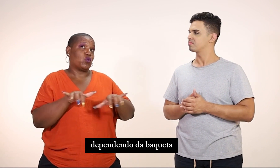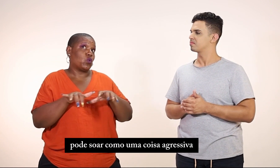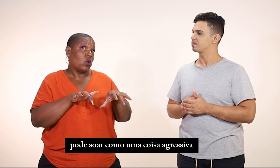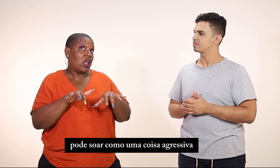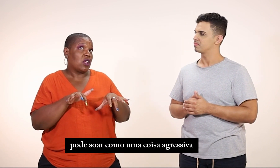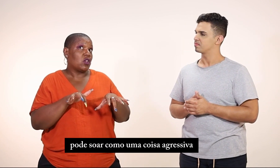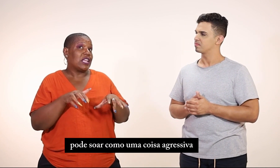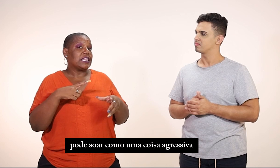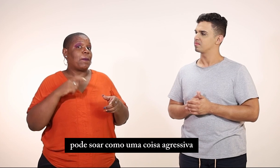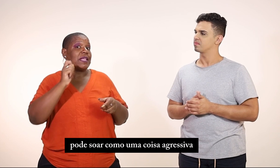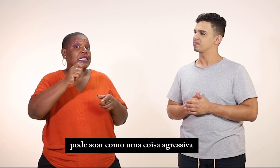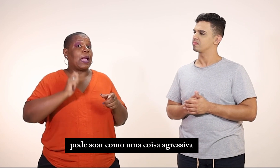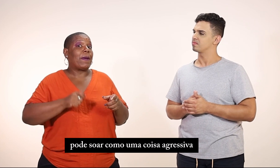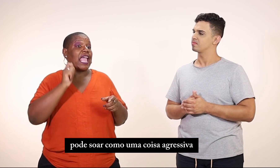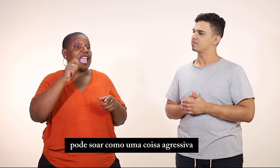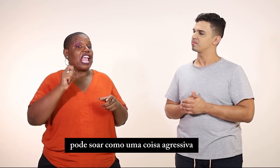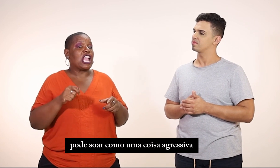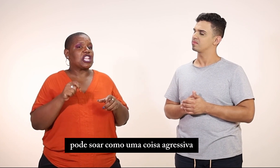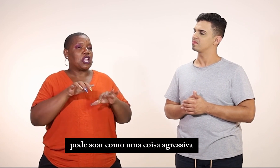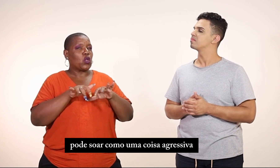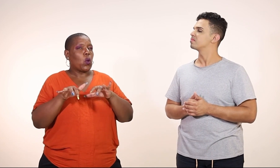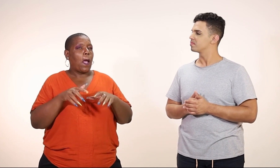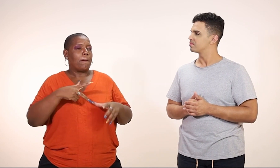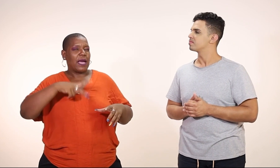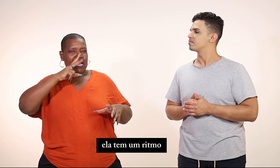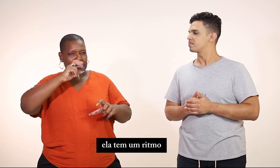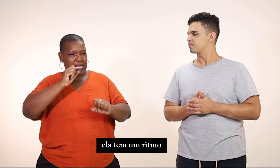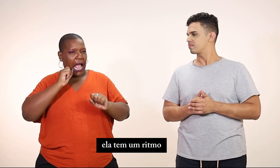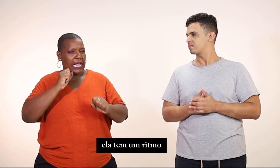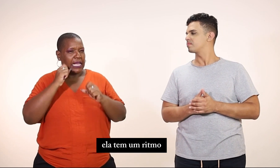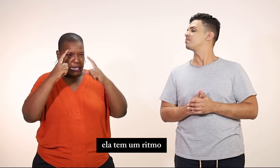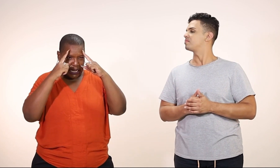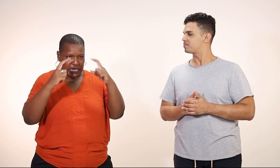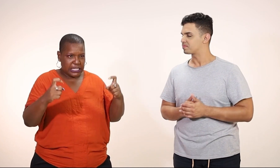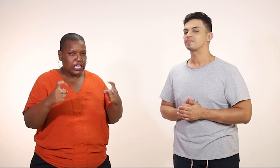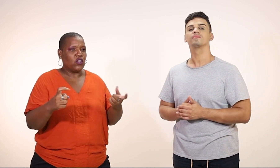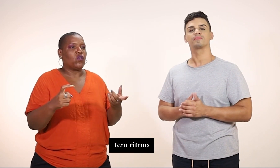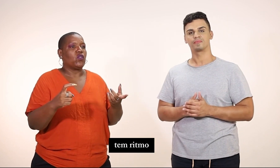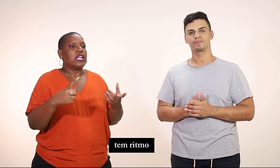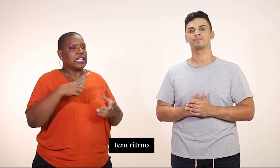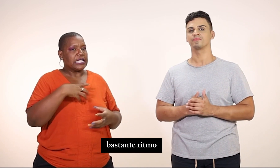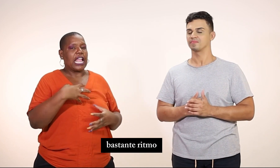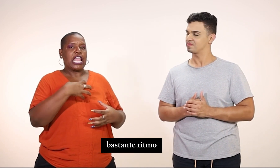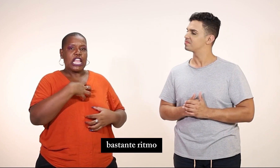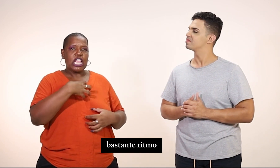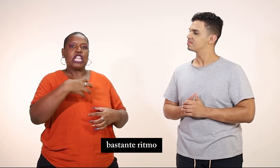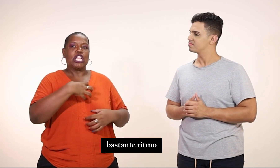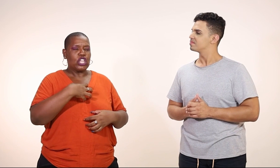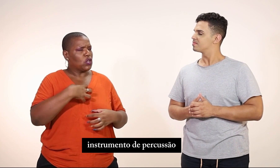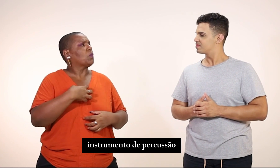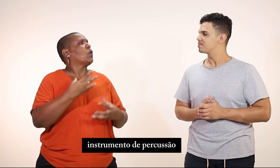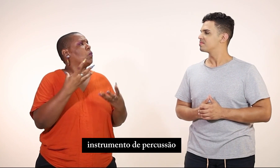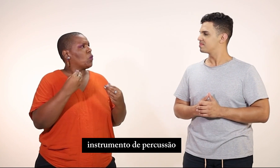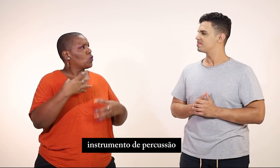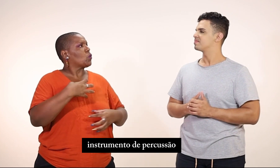pode soar como uma coisa agressiva. Ela tem um ritmo, bastante ritmo, é um instrumento de